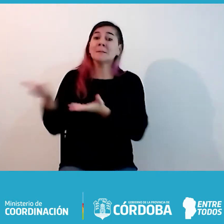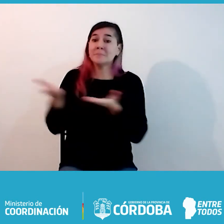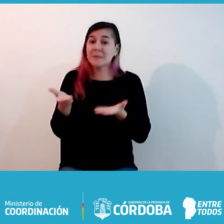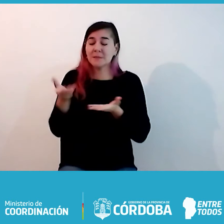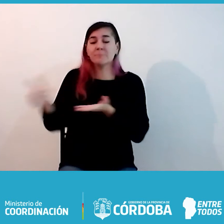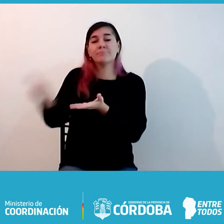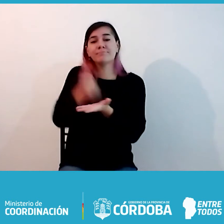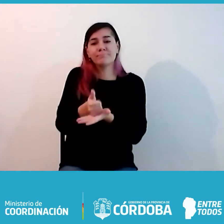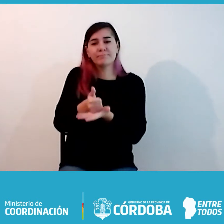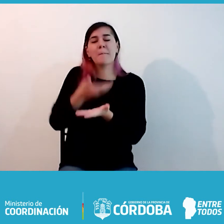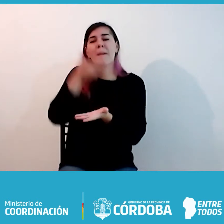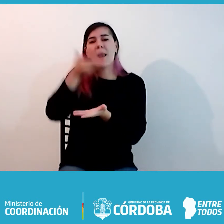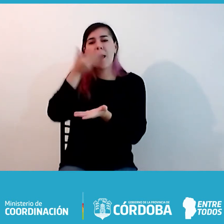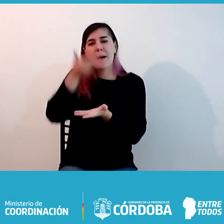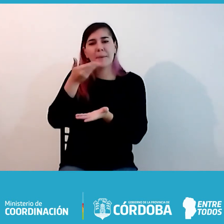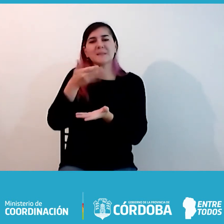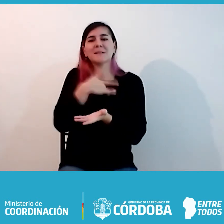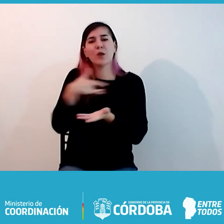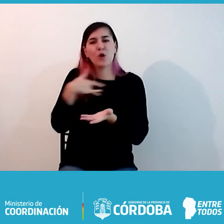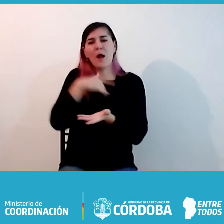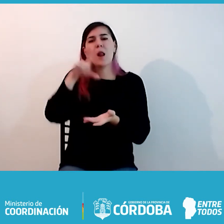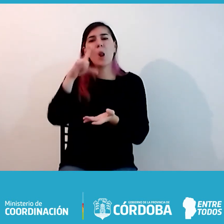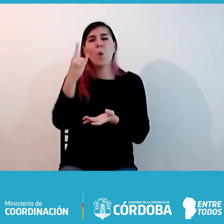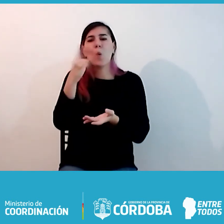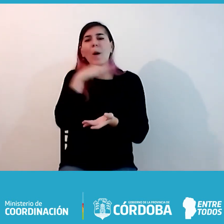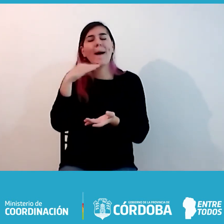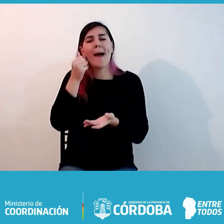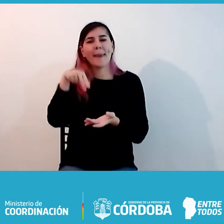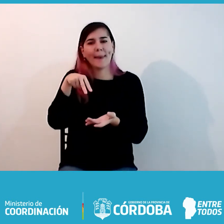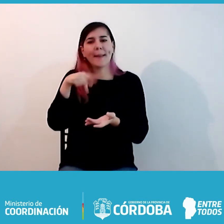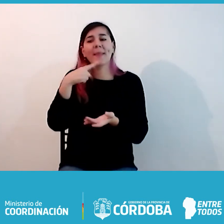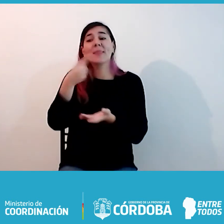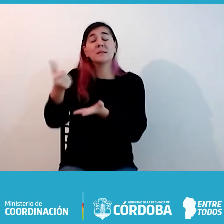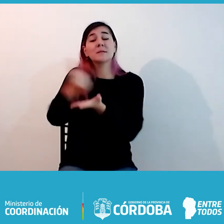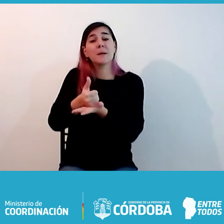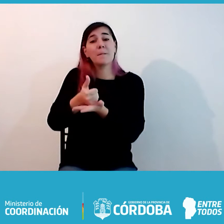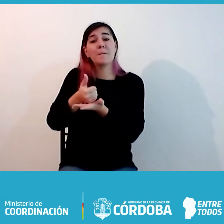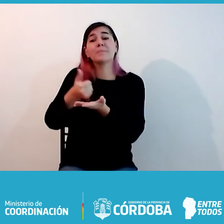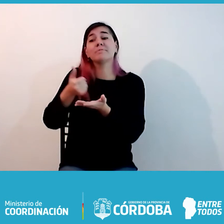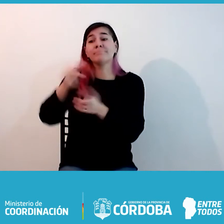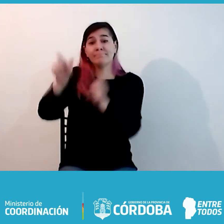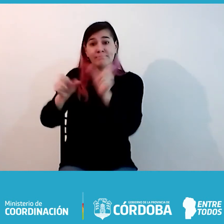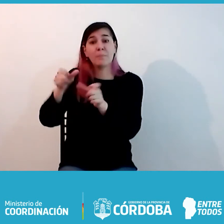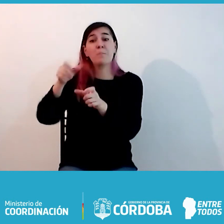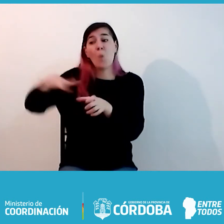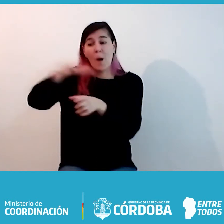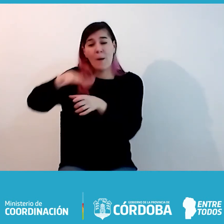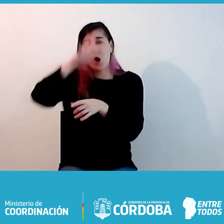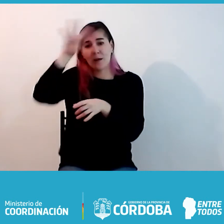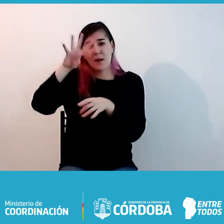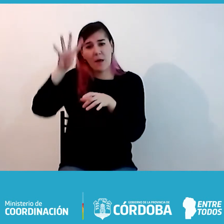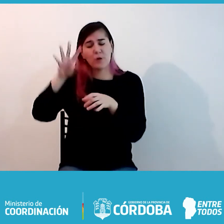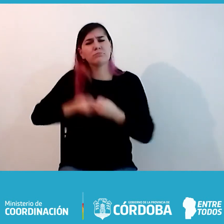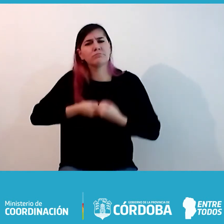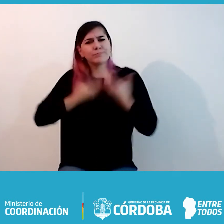participar y hacer uso de la palabra a la señora Luján Cecilia del Valle, quien se presenta y dice ser integrante de un pueblo originario, expresa que no se ha